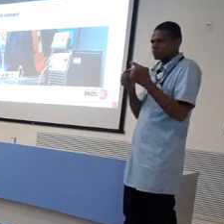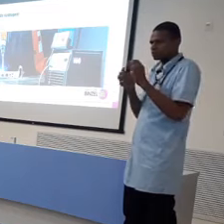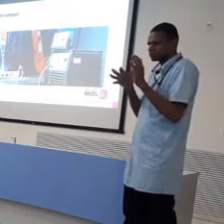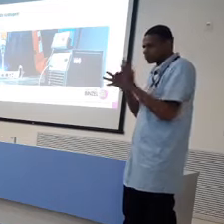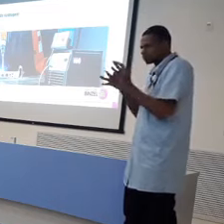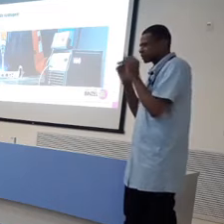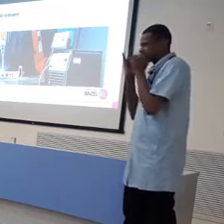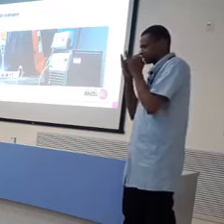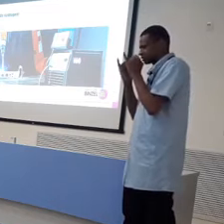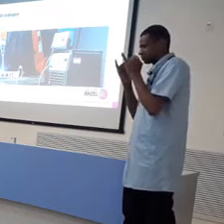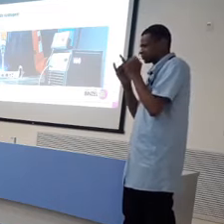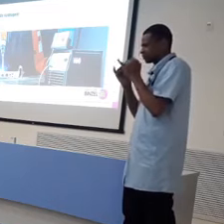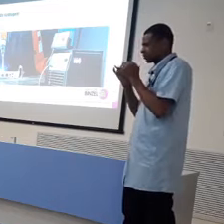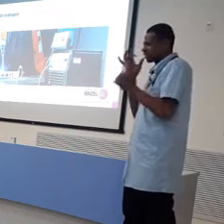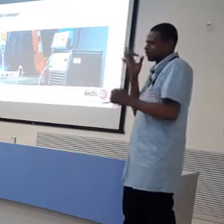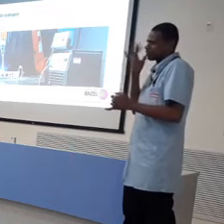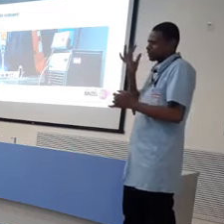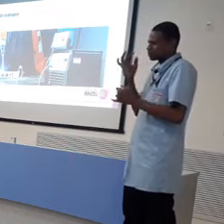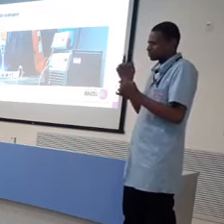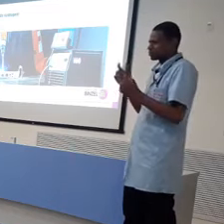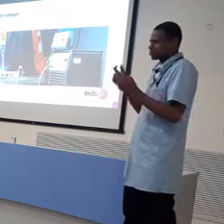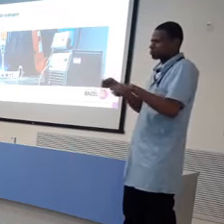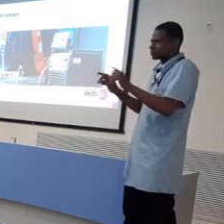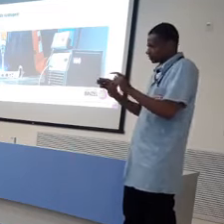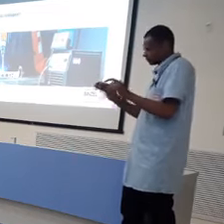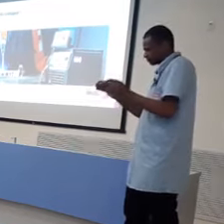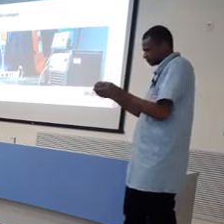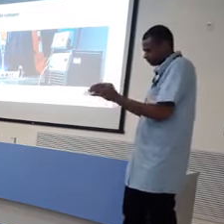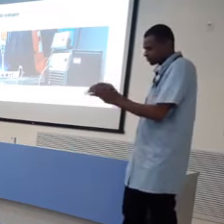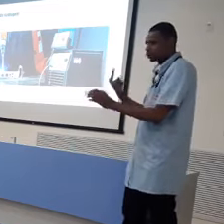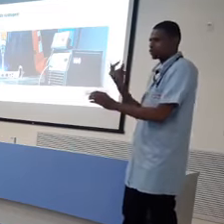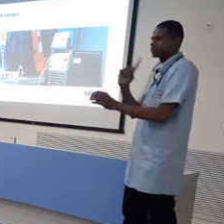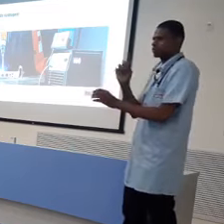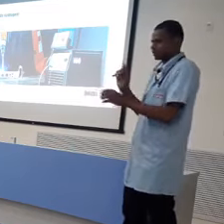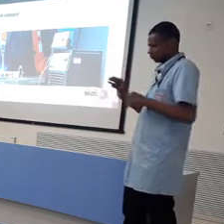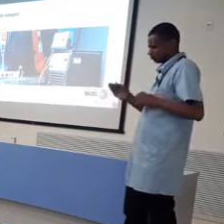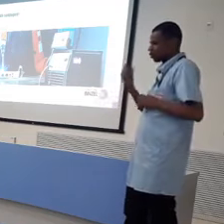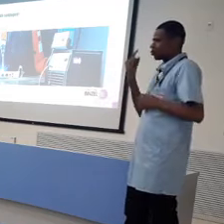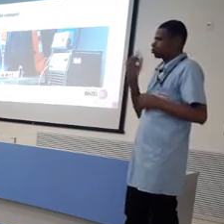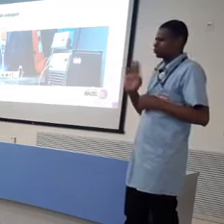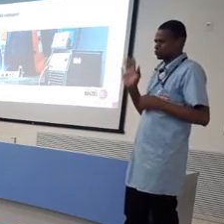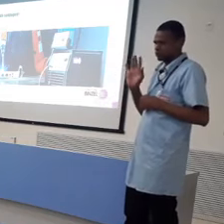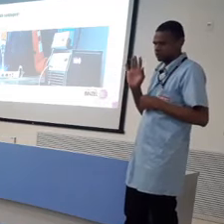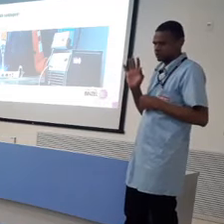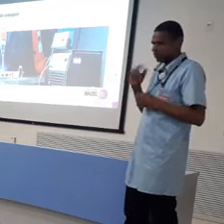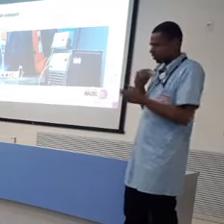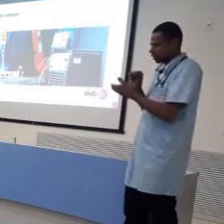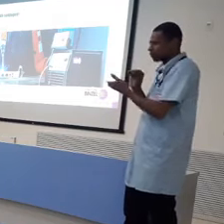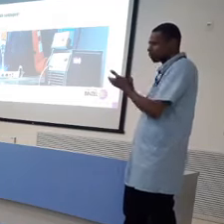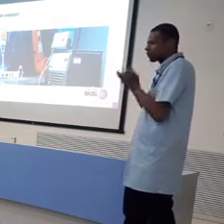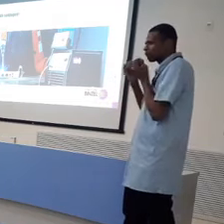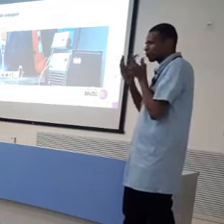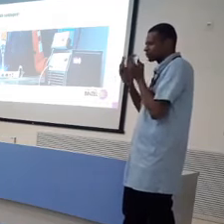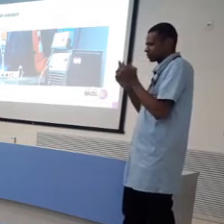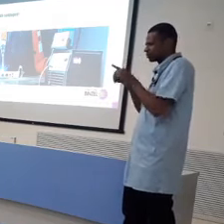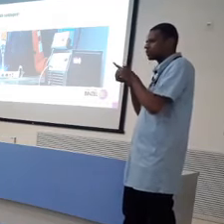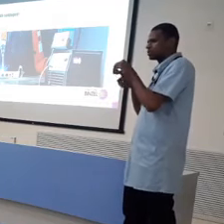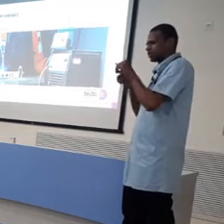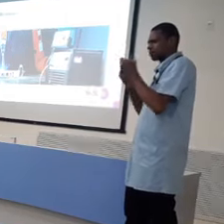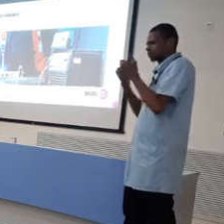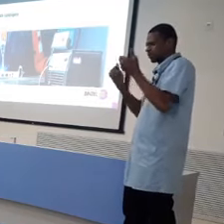o parâmetro dela. Como que é? Você coloca lá o arame que você vai estar soldando, então eu vou estar soldando arame de